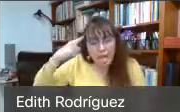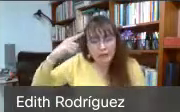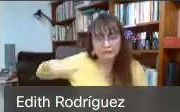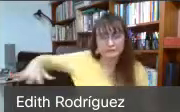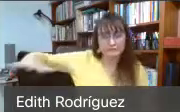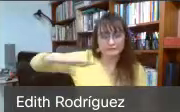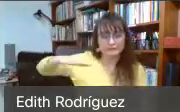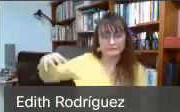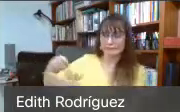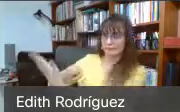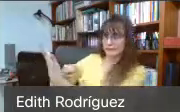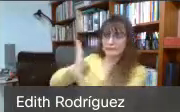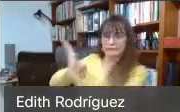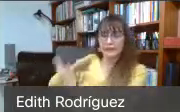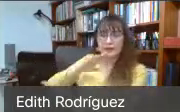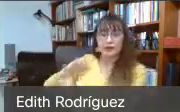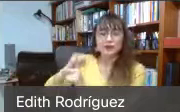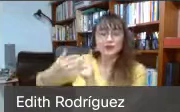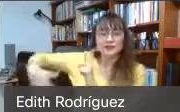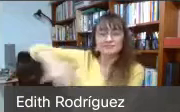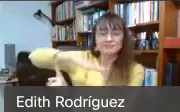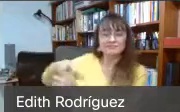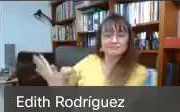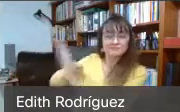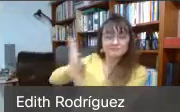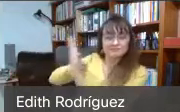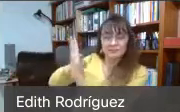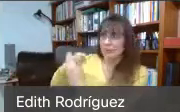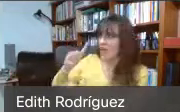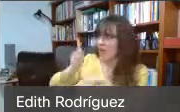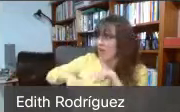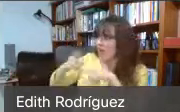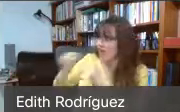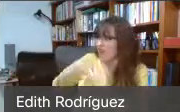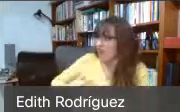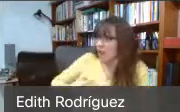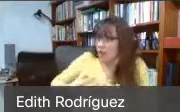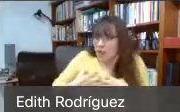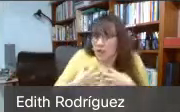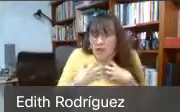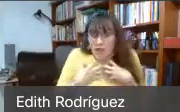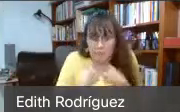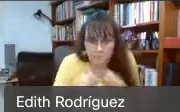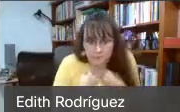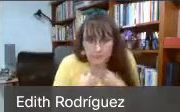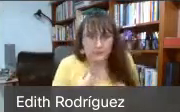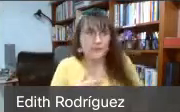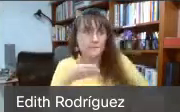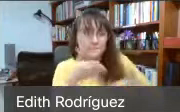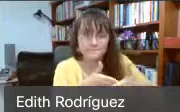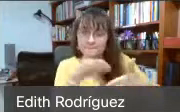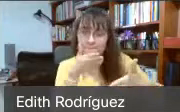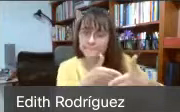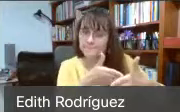Y esto se dio por el referente, tenía el referente social de